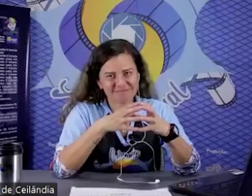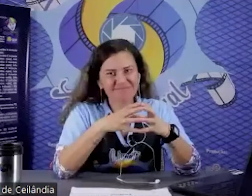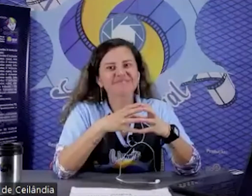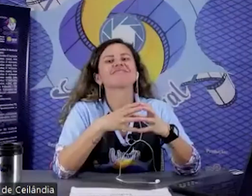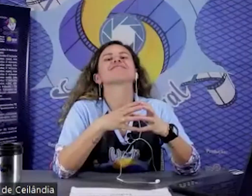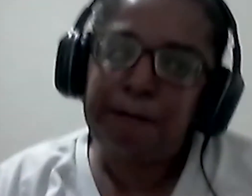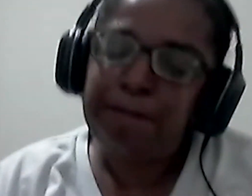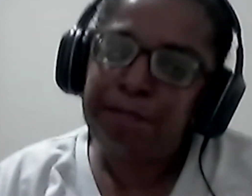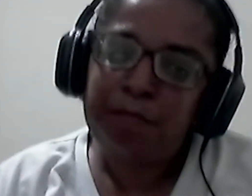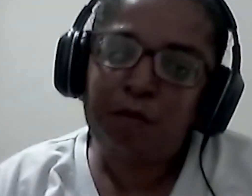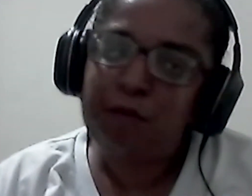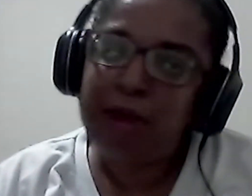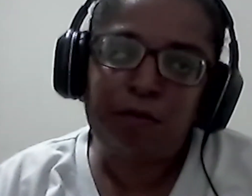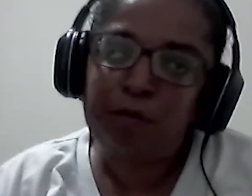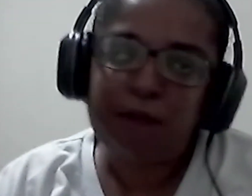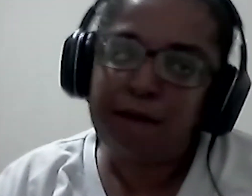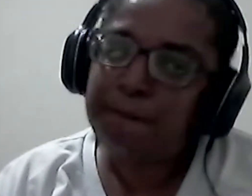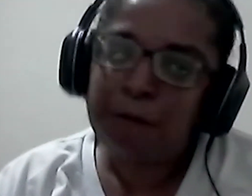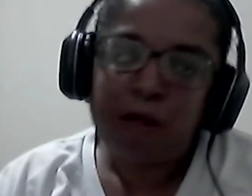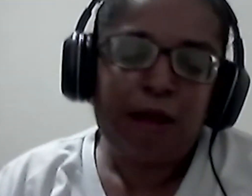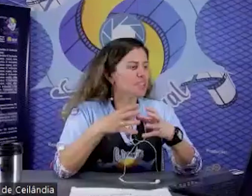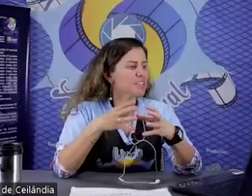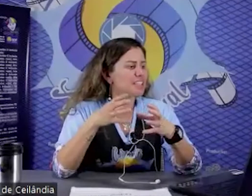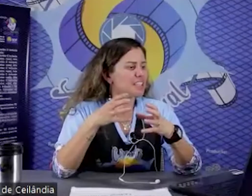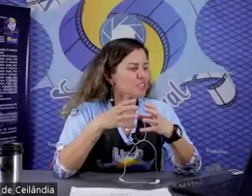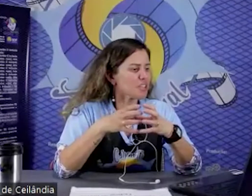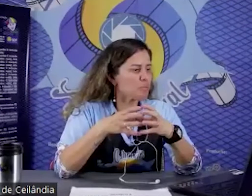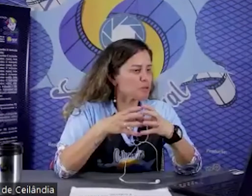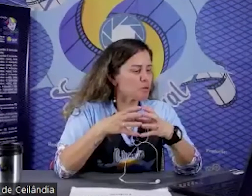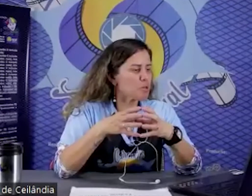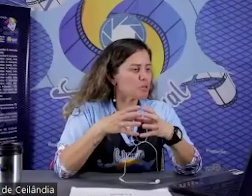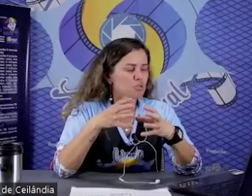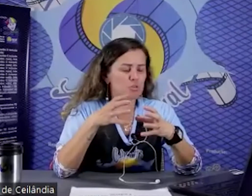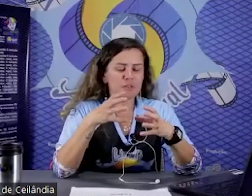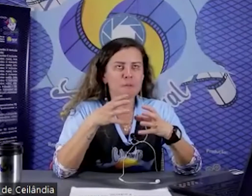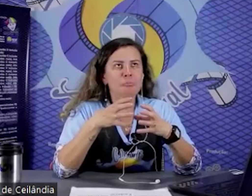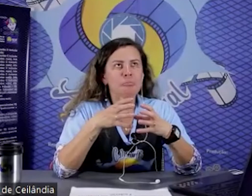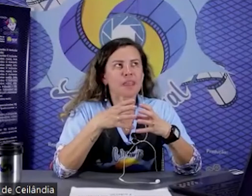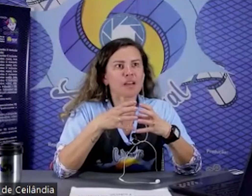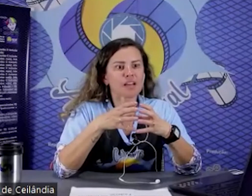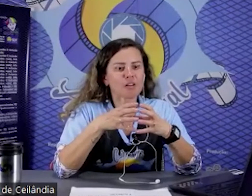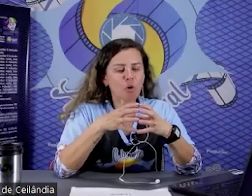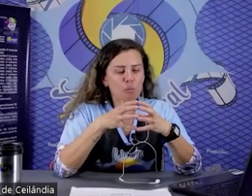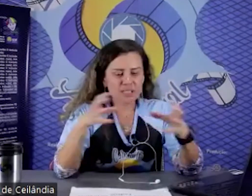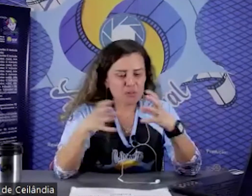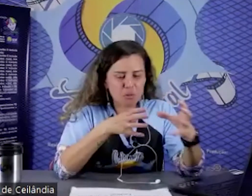Com certeza. Abstrai. Viu, Paulo? Abstrai. Que você comentou comigo sobre como assim